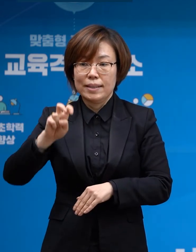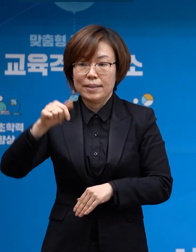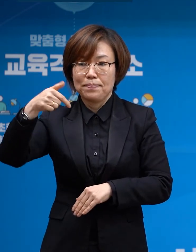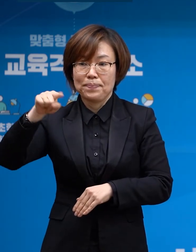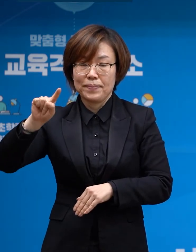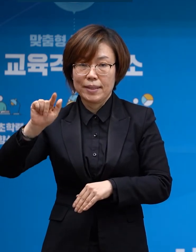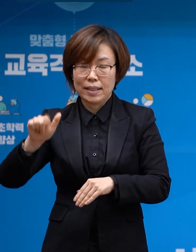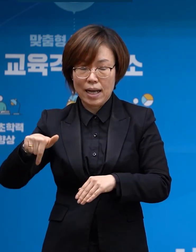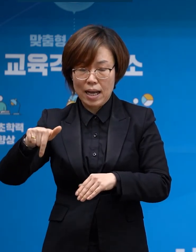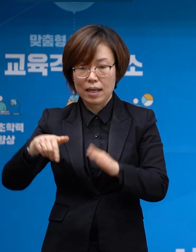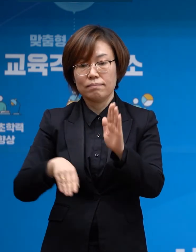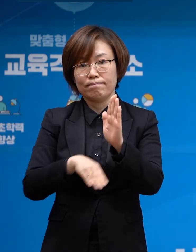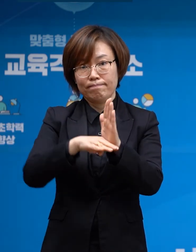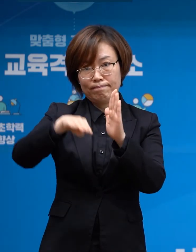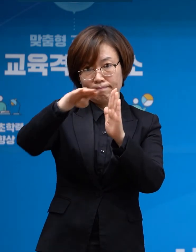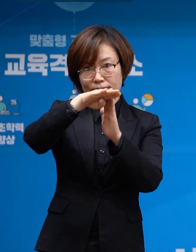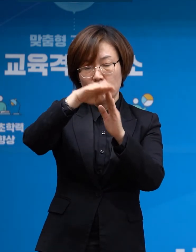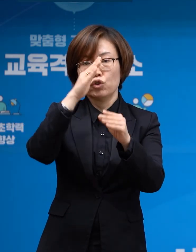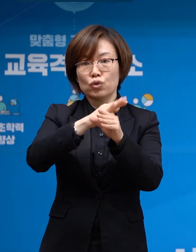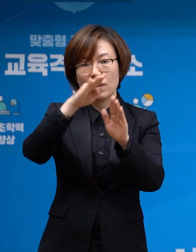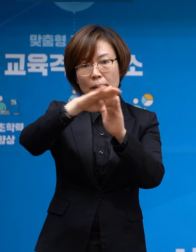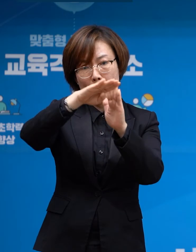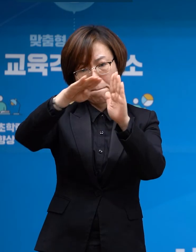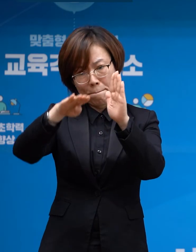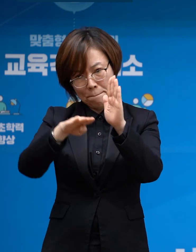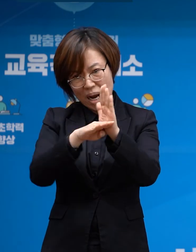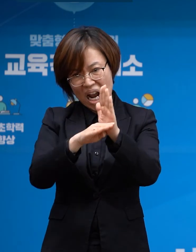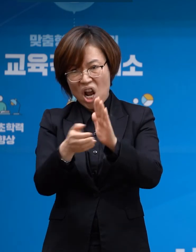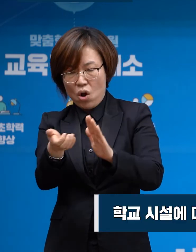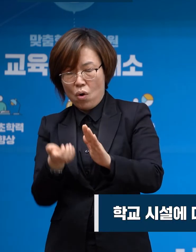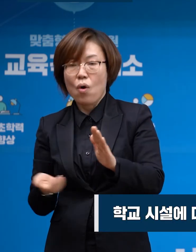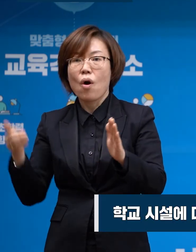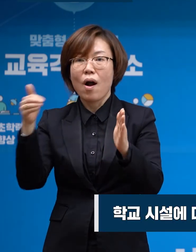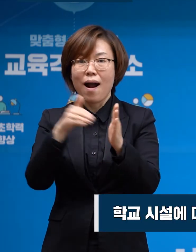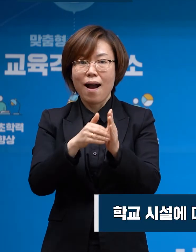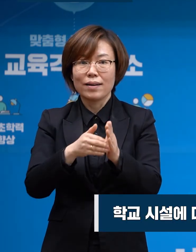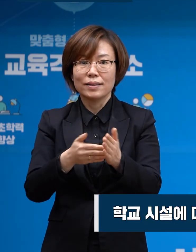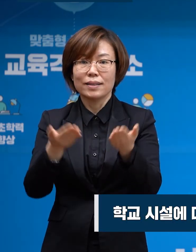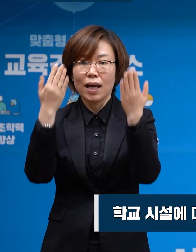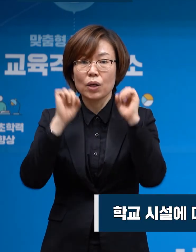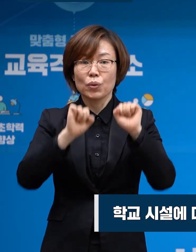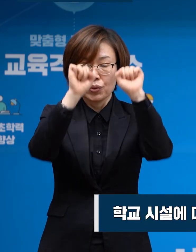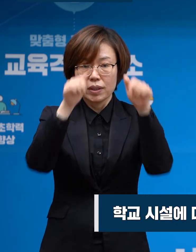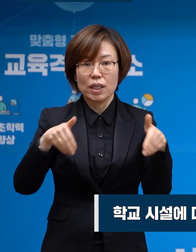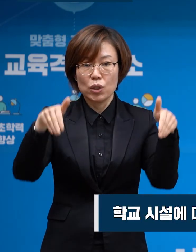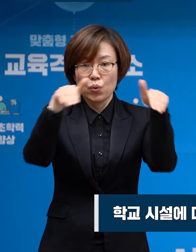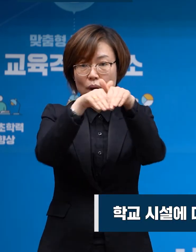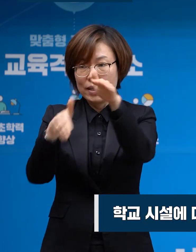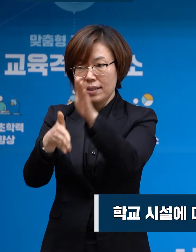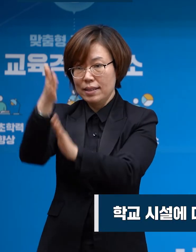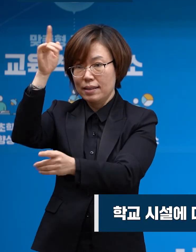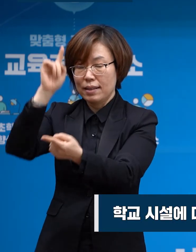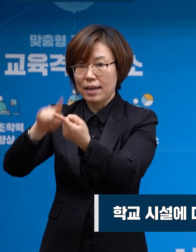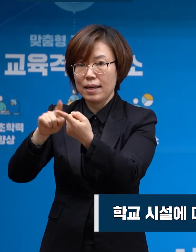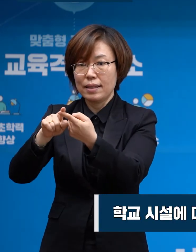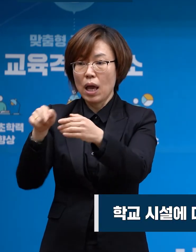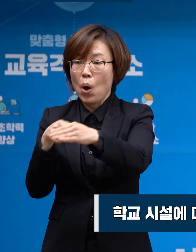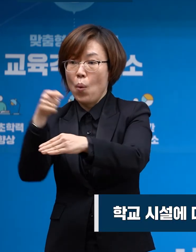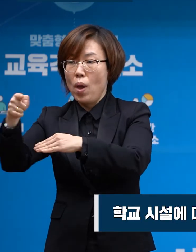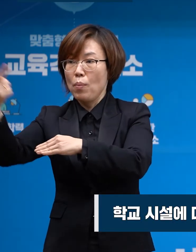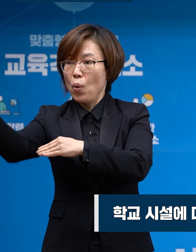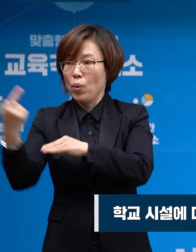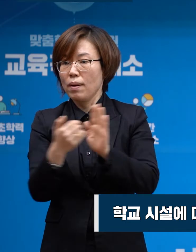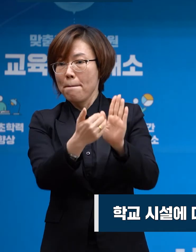유지하고 있습니다. 대응 단계가 완료되기 전까지 학교 체육관 등 시설에 대한 외부인